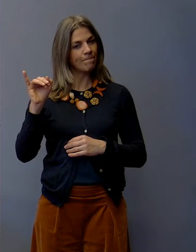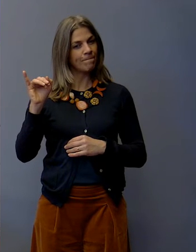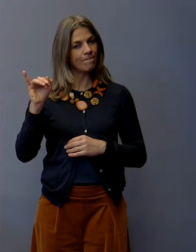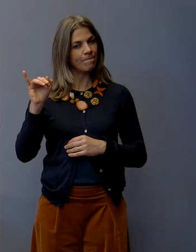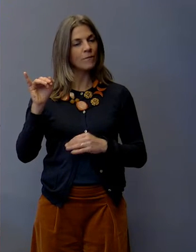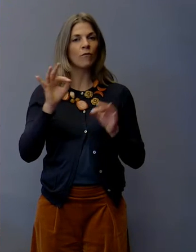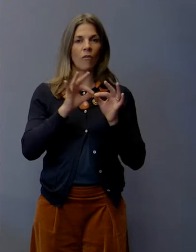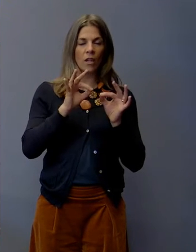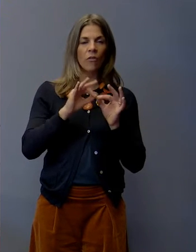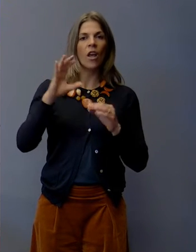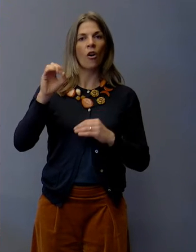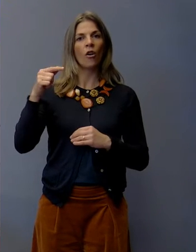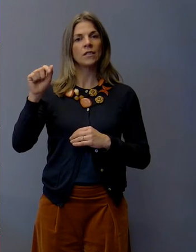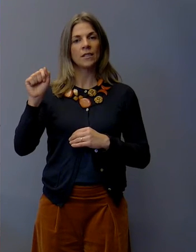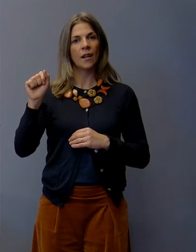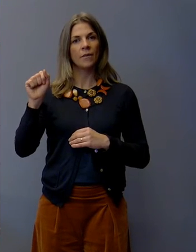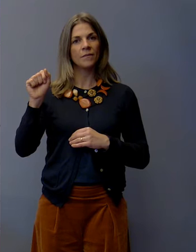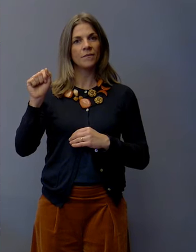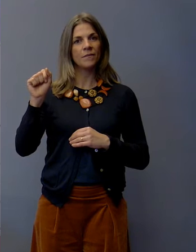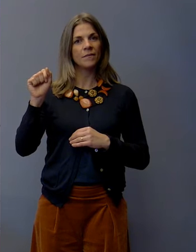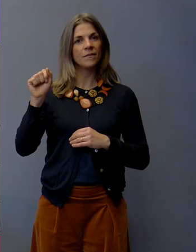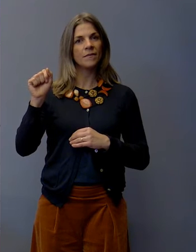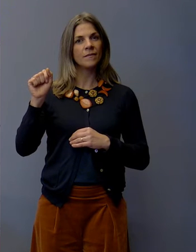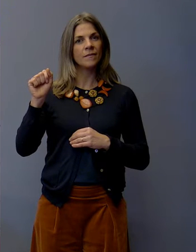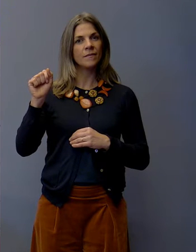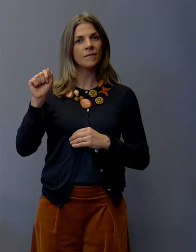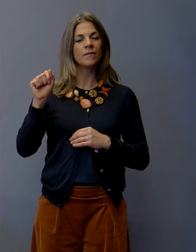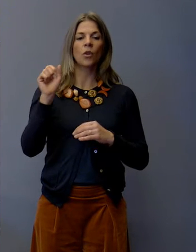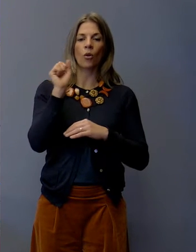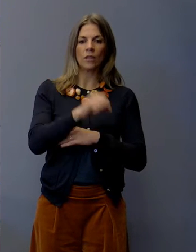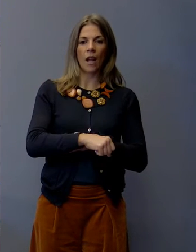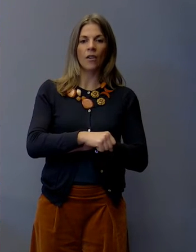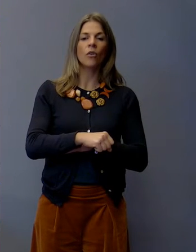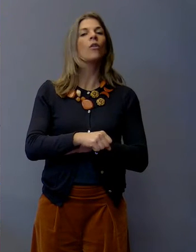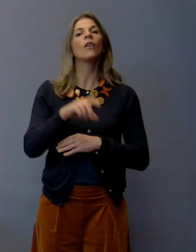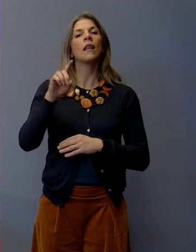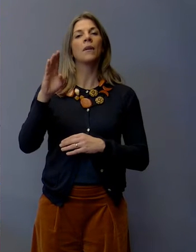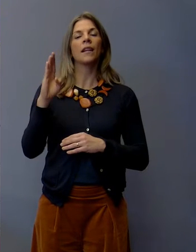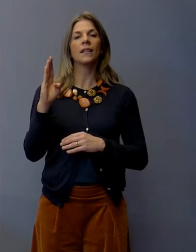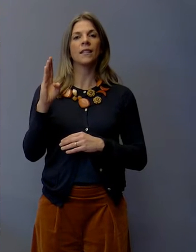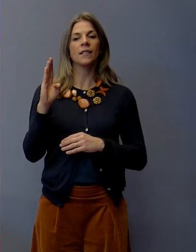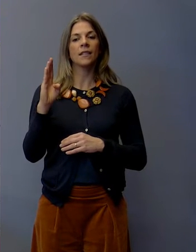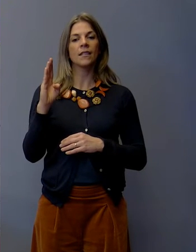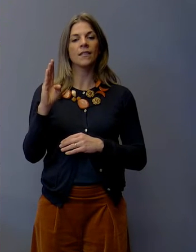consigliere costa tra consigliera de benedictis